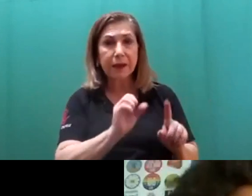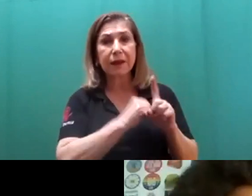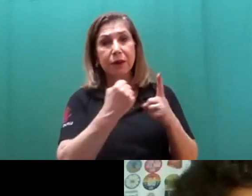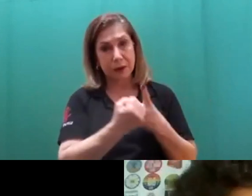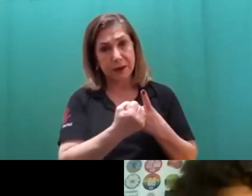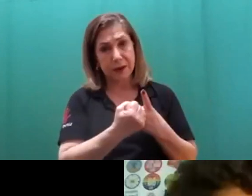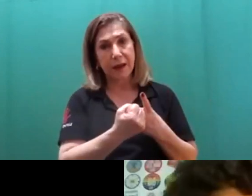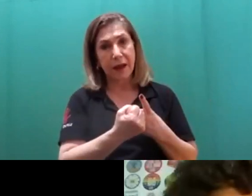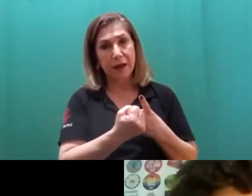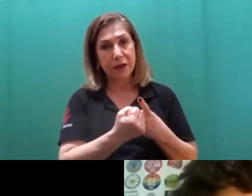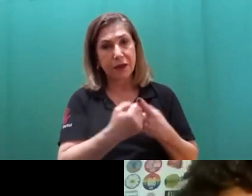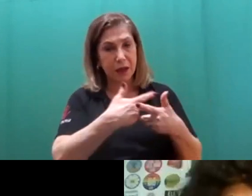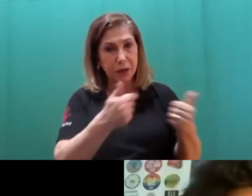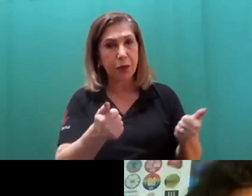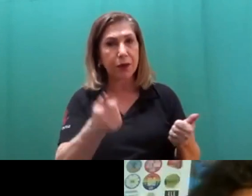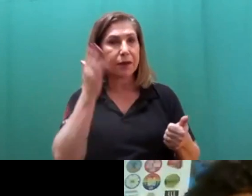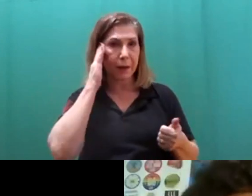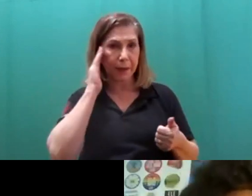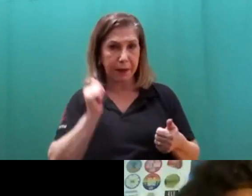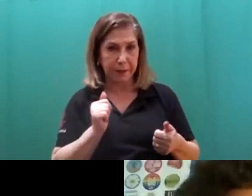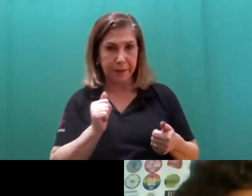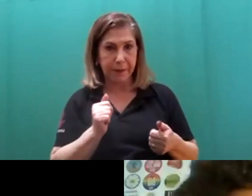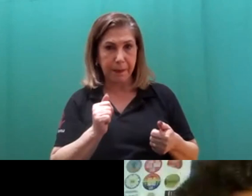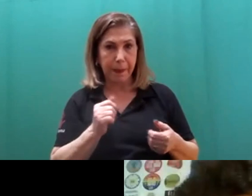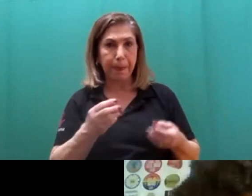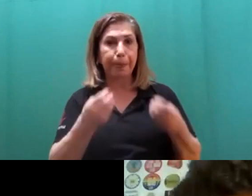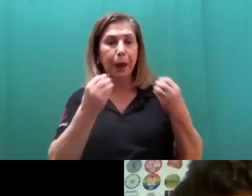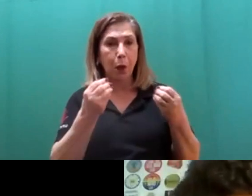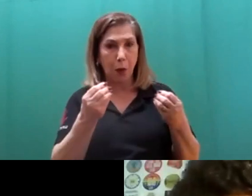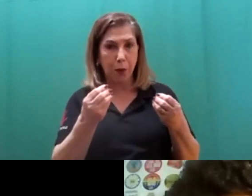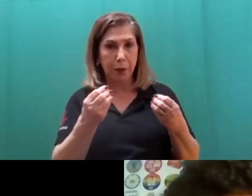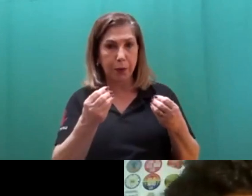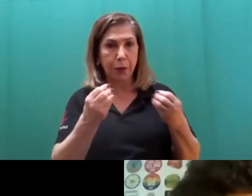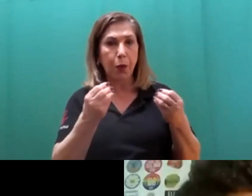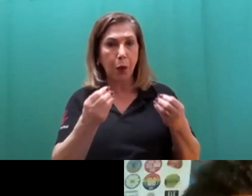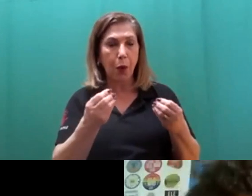os fazeres e saberes, né? Como que a gente traz isso para além desse